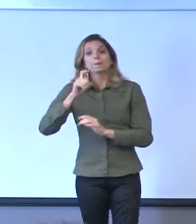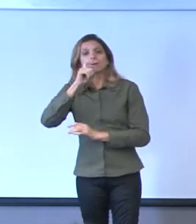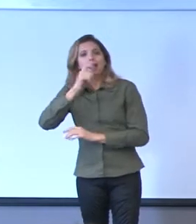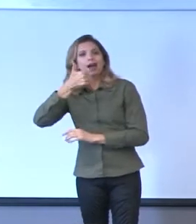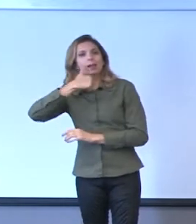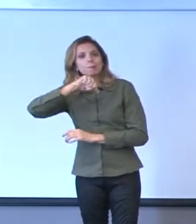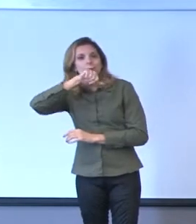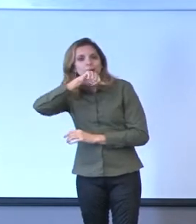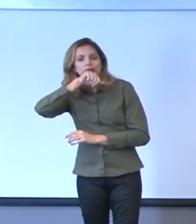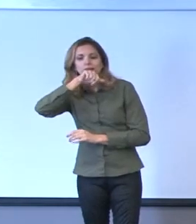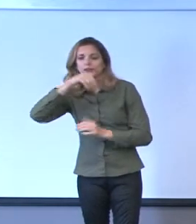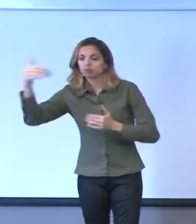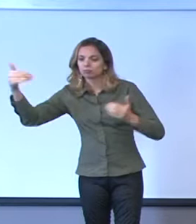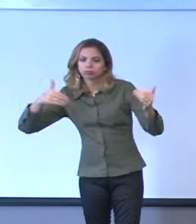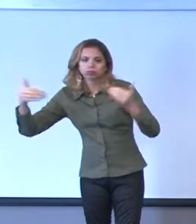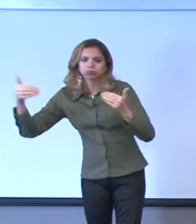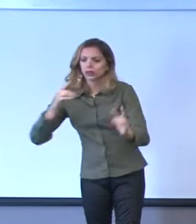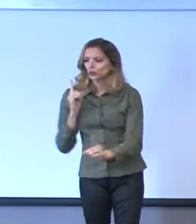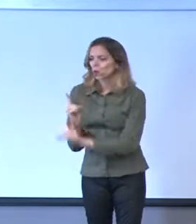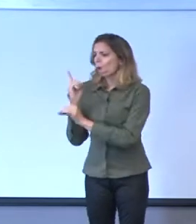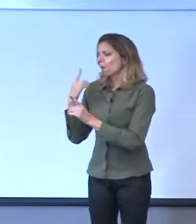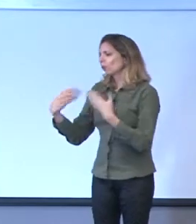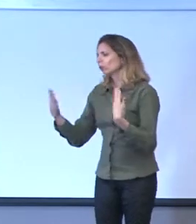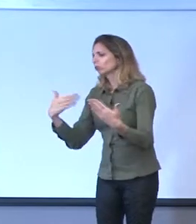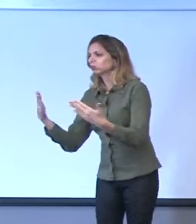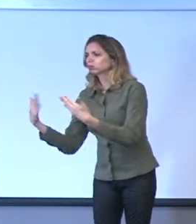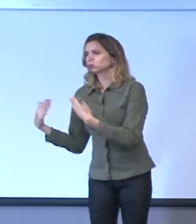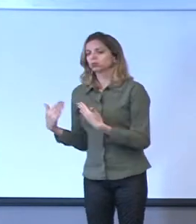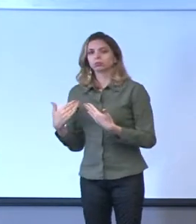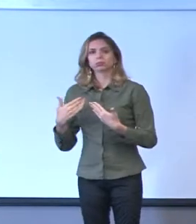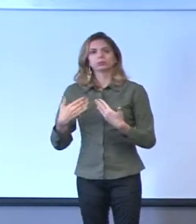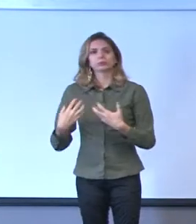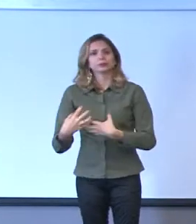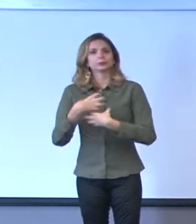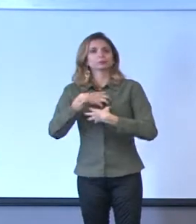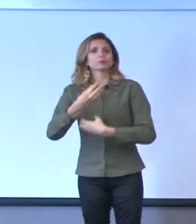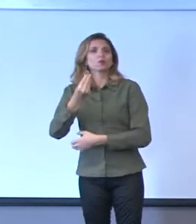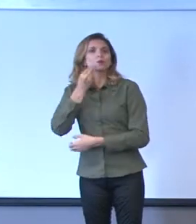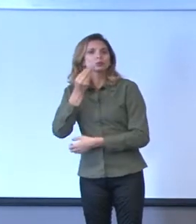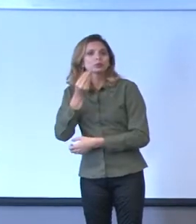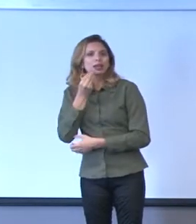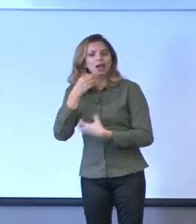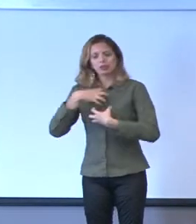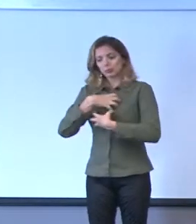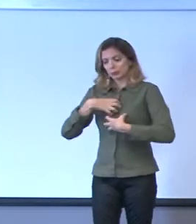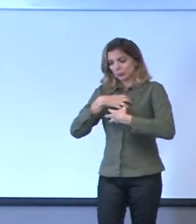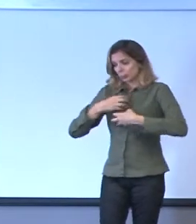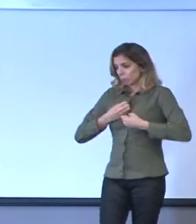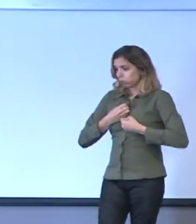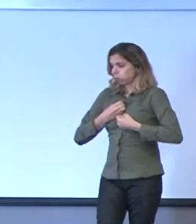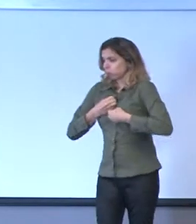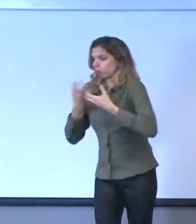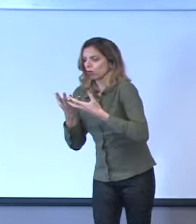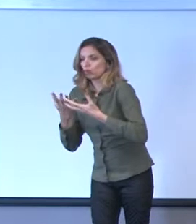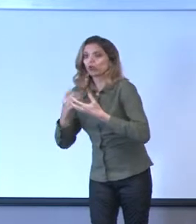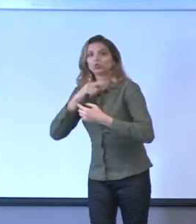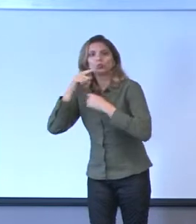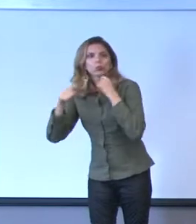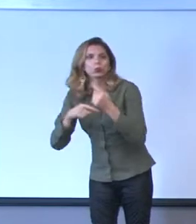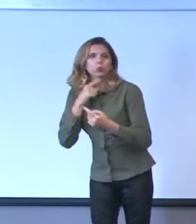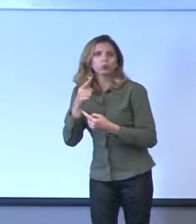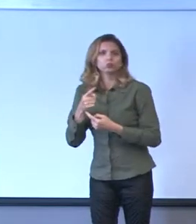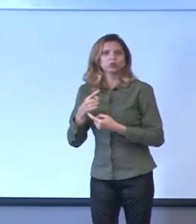pais tivessem a oportunidade de compartilhar, né, suas